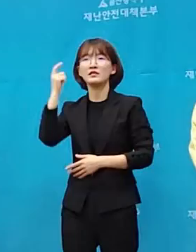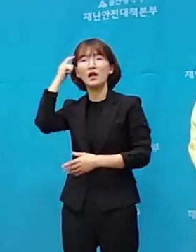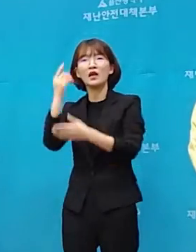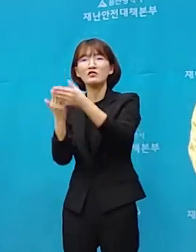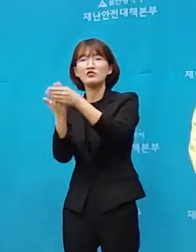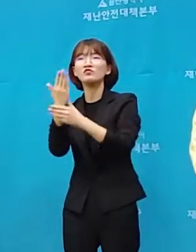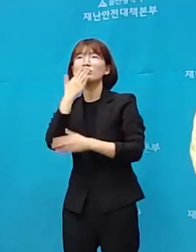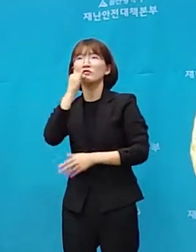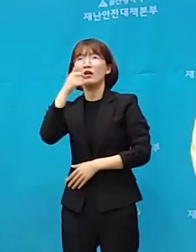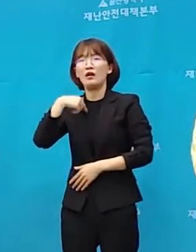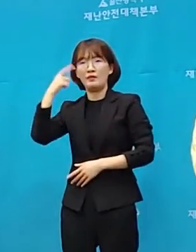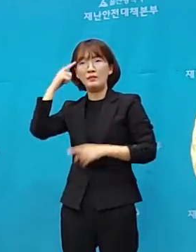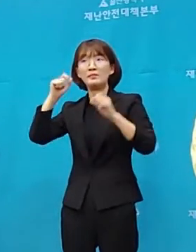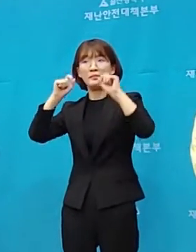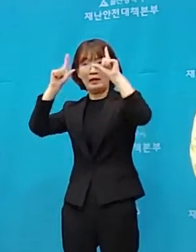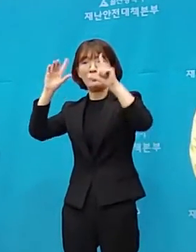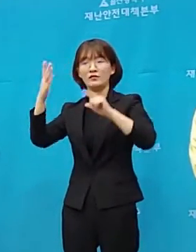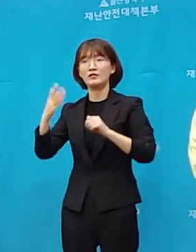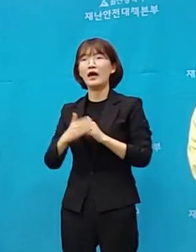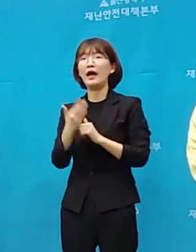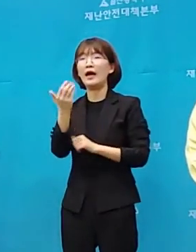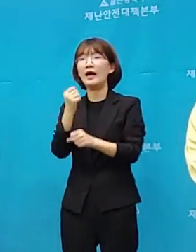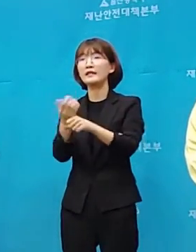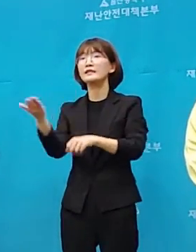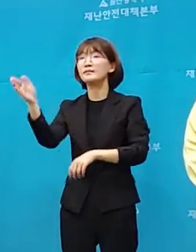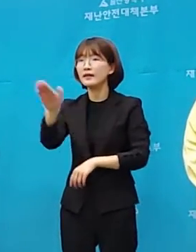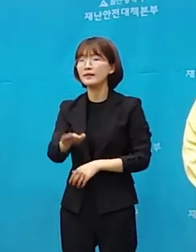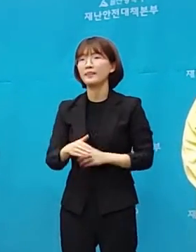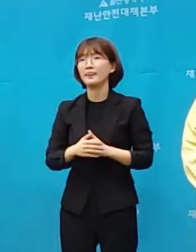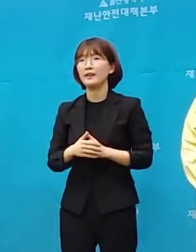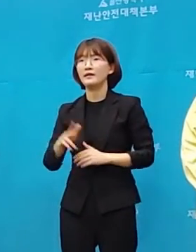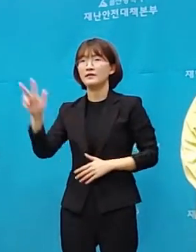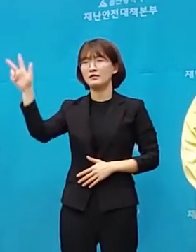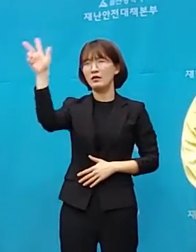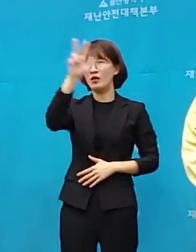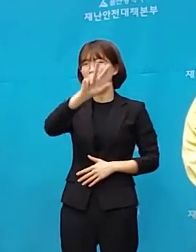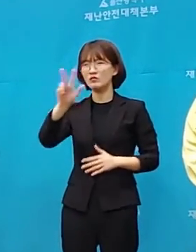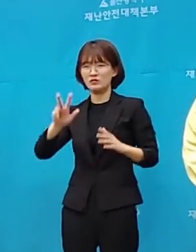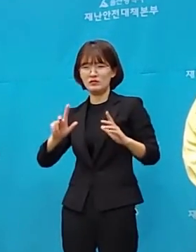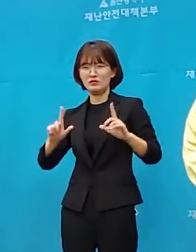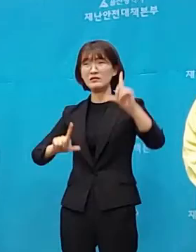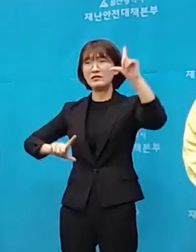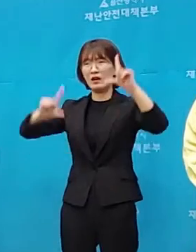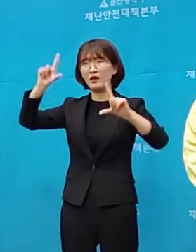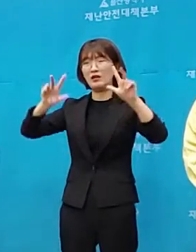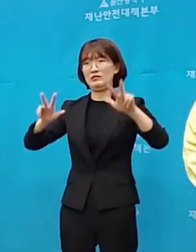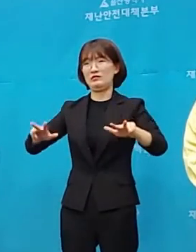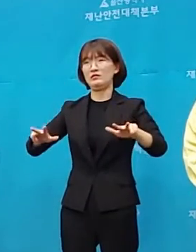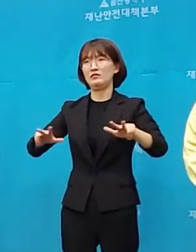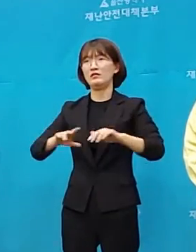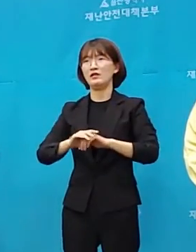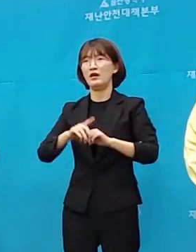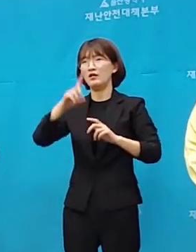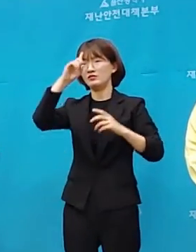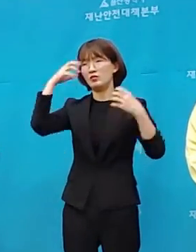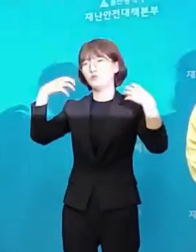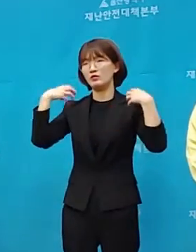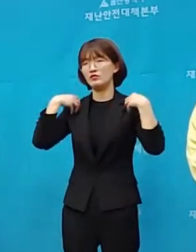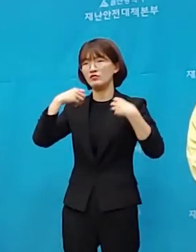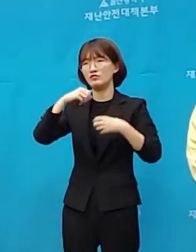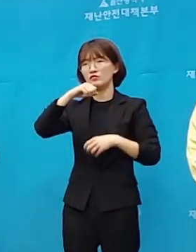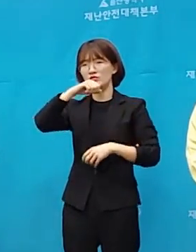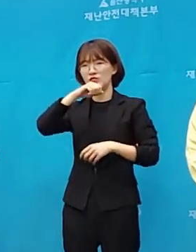하는 생각을 지금 합니다. 하지만 전국적인 상황에도 지금 정부의